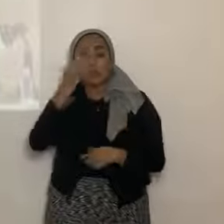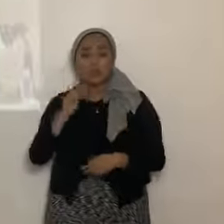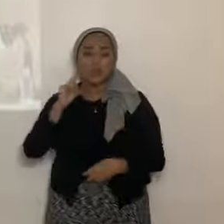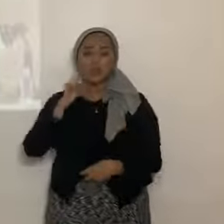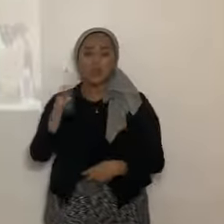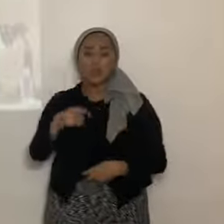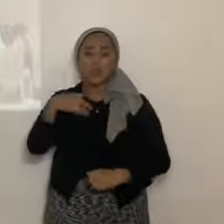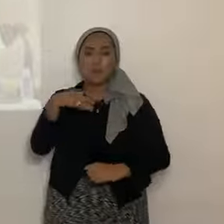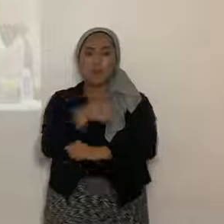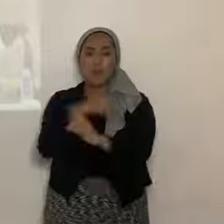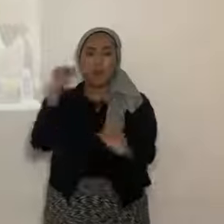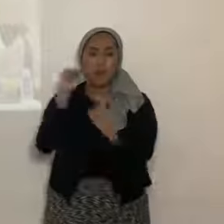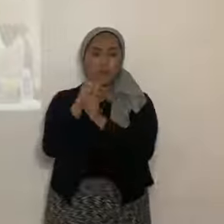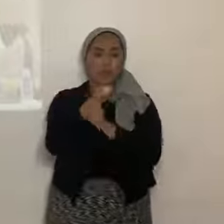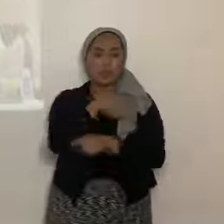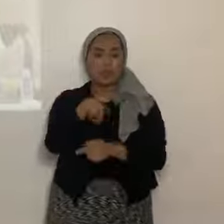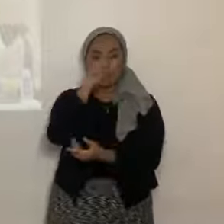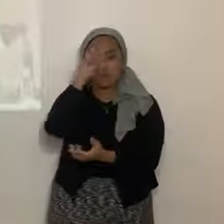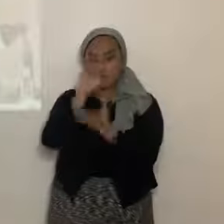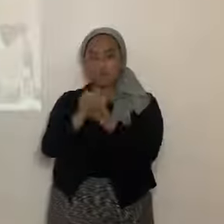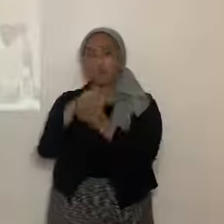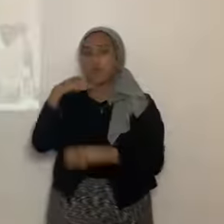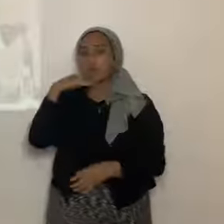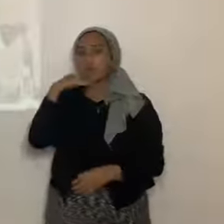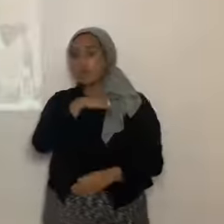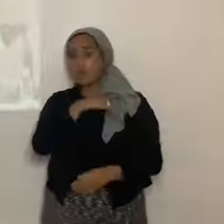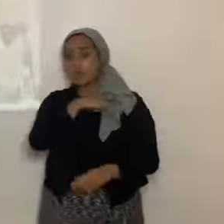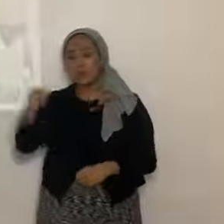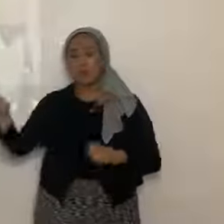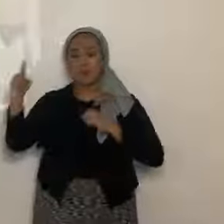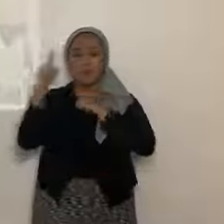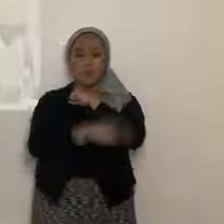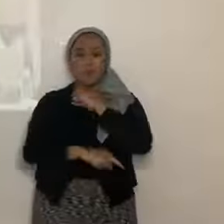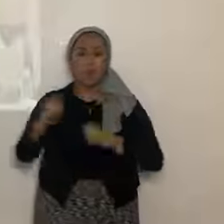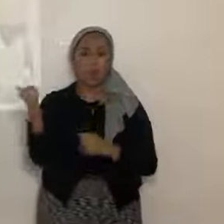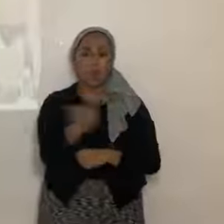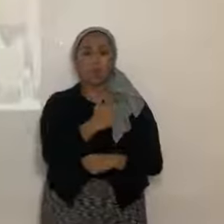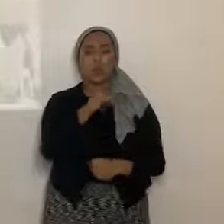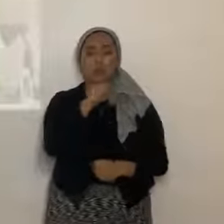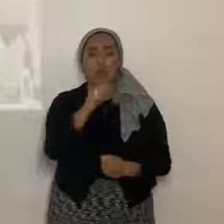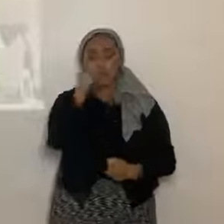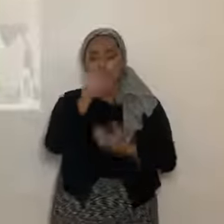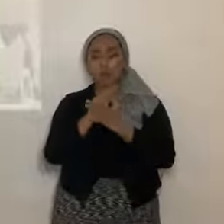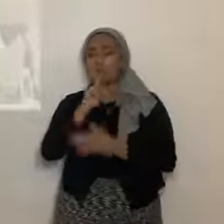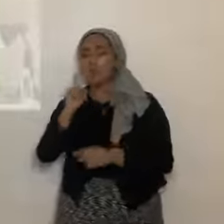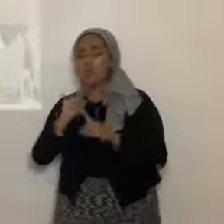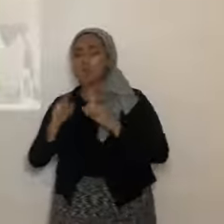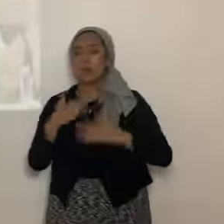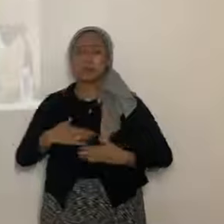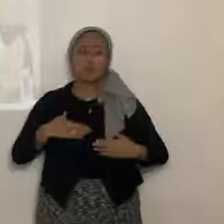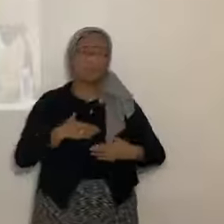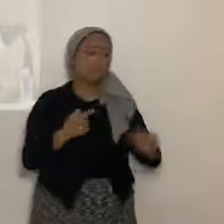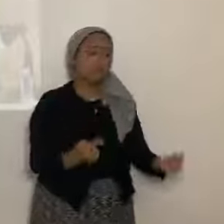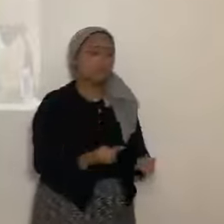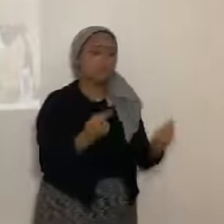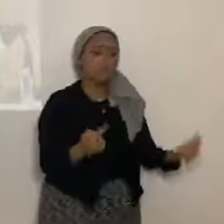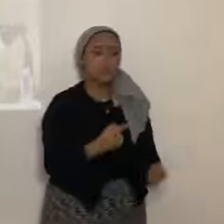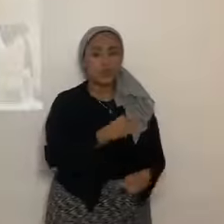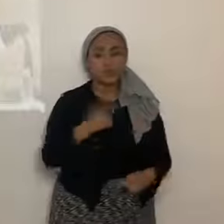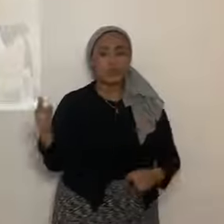para que crean la mentira, a fin de que sean condenados todos los que no creyeron a la verdad, sino se complacieron en la injusticia. En